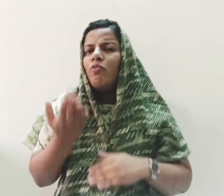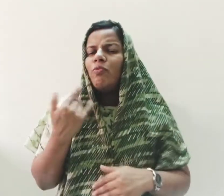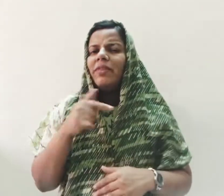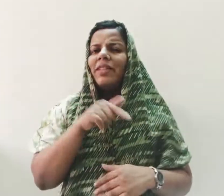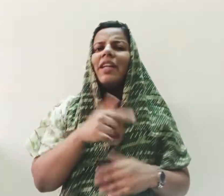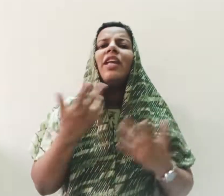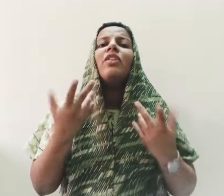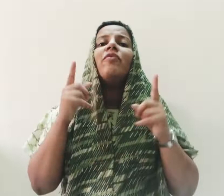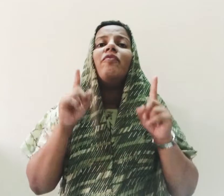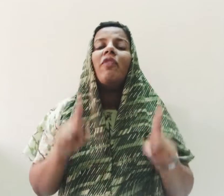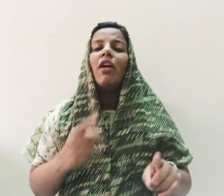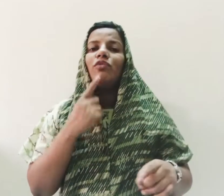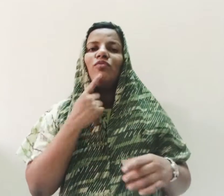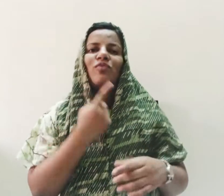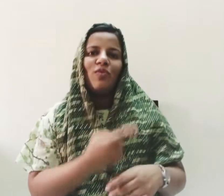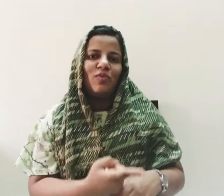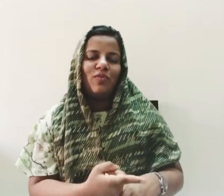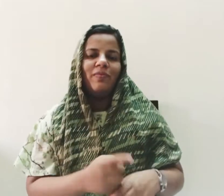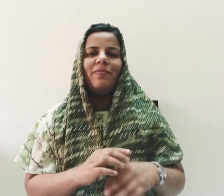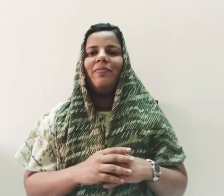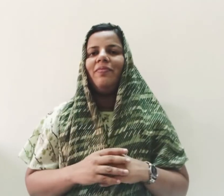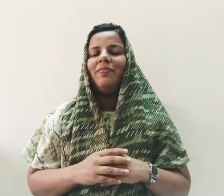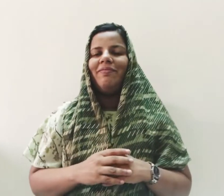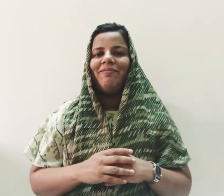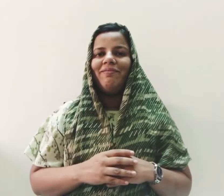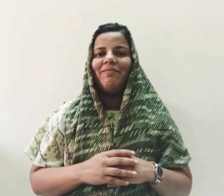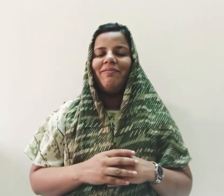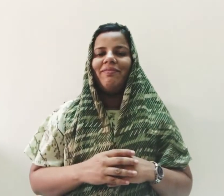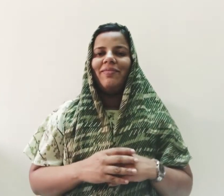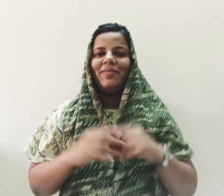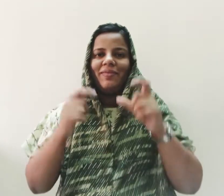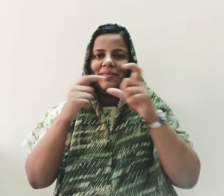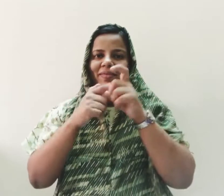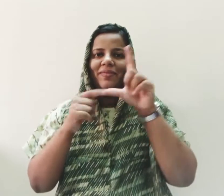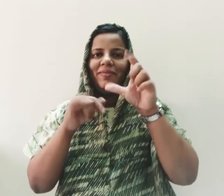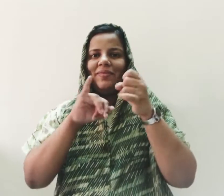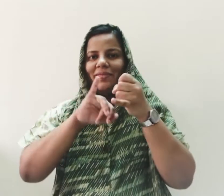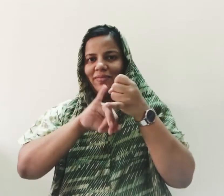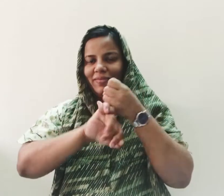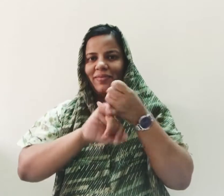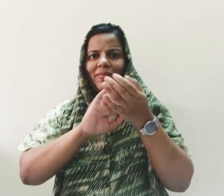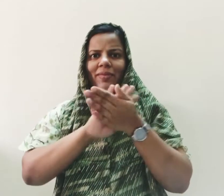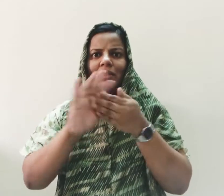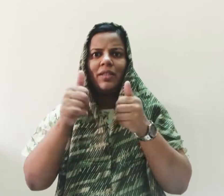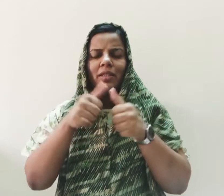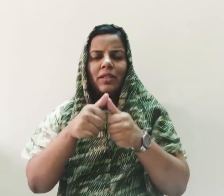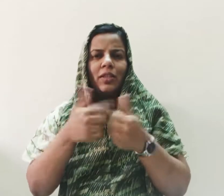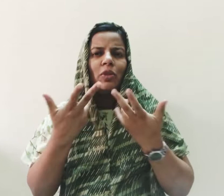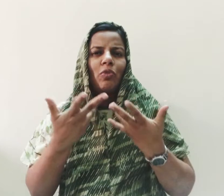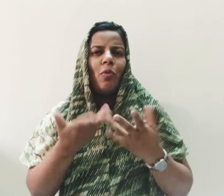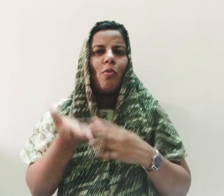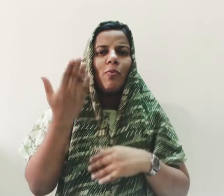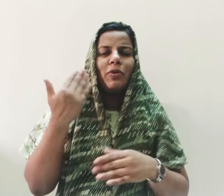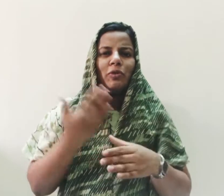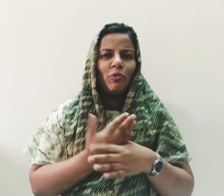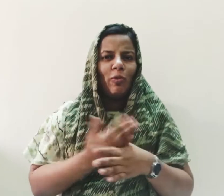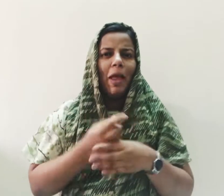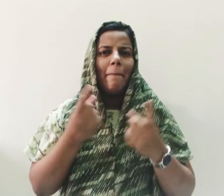എടുത്തുകൊള്ളപ്പെടും മുമ്പ് ഞാൻ നിനക്ക് എന്ത് ചെയ്ത് തരണം ചോദിച്ചുകൊള്ളുക എന്ന് പറഞ്ഞു. ഏലീഷയ്ക്ക് ഒരുപക്ഷേ നഷ്ടപ്പെട്ടു പോയ കാളകളെ ചോദിക്കാം, അവൻ വിട്ടുപോകുന്ന